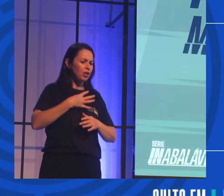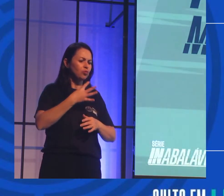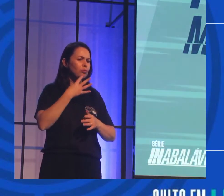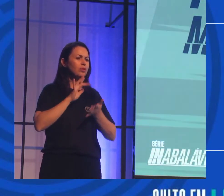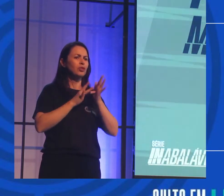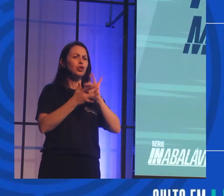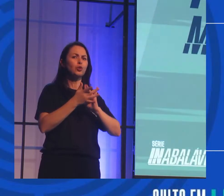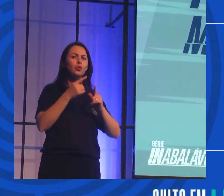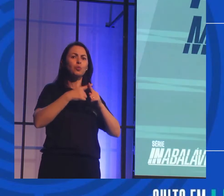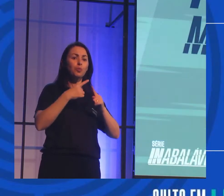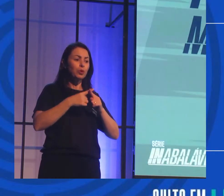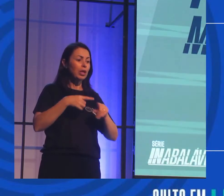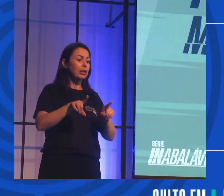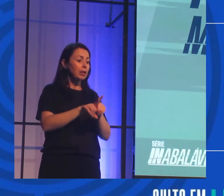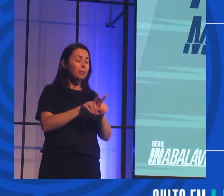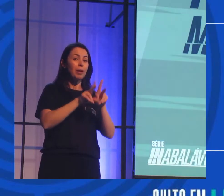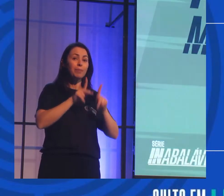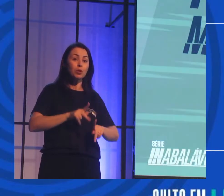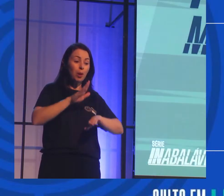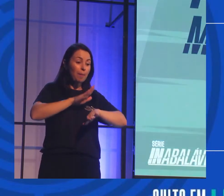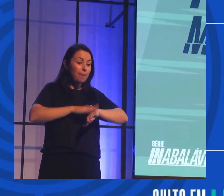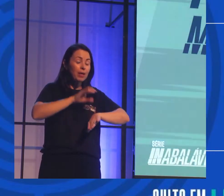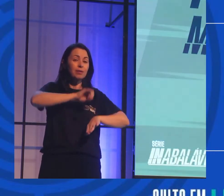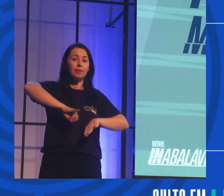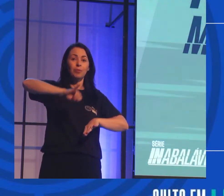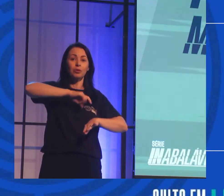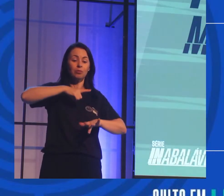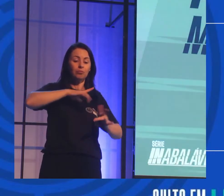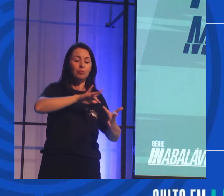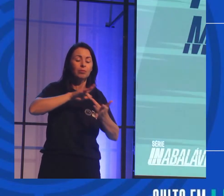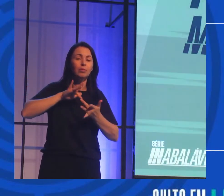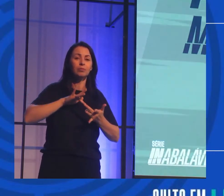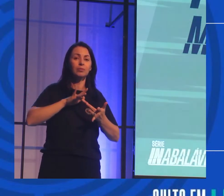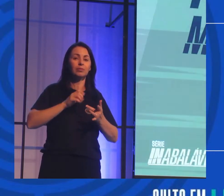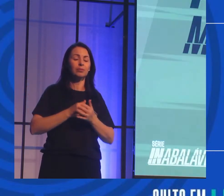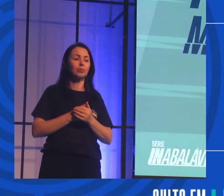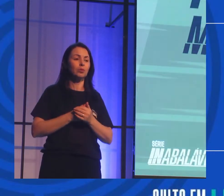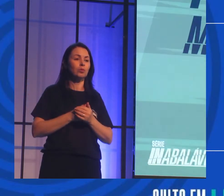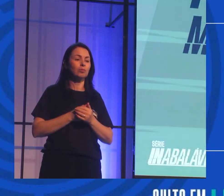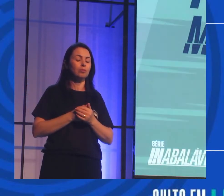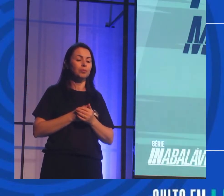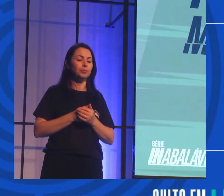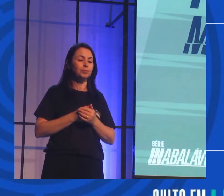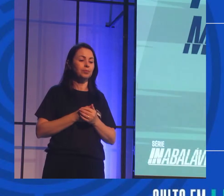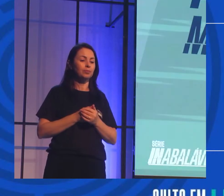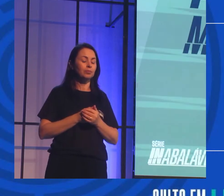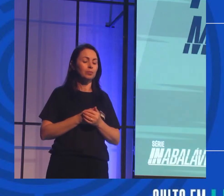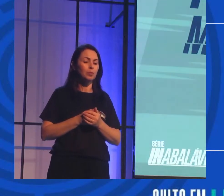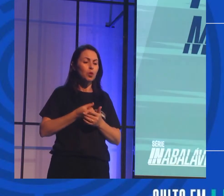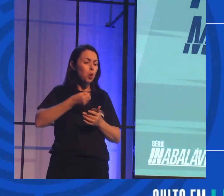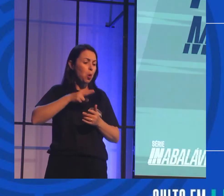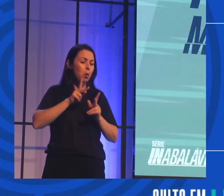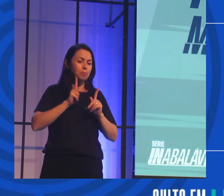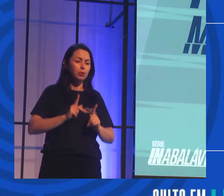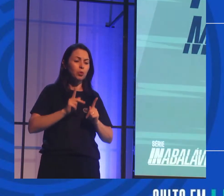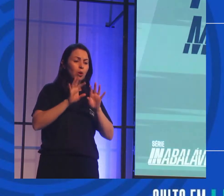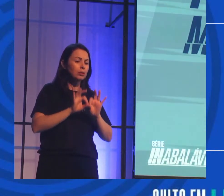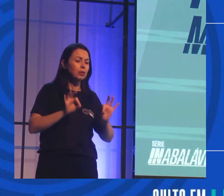está, as pessoas mais importantes que você lida, ou as menos, não importa.